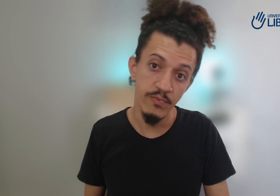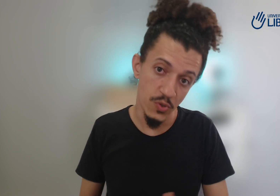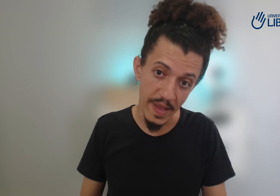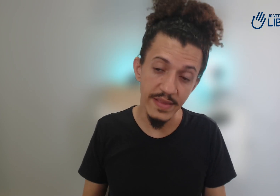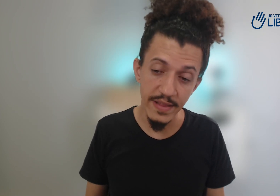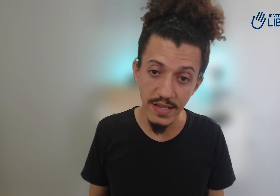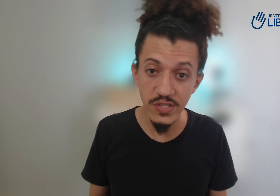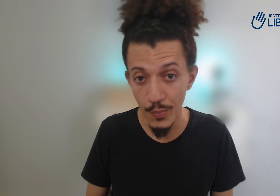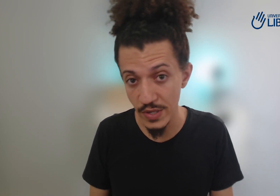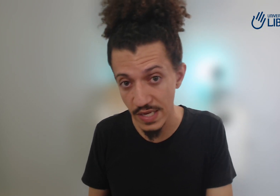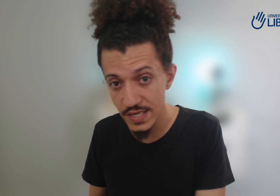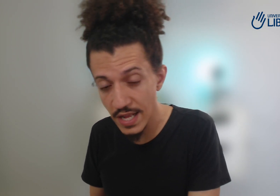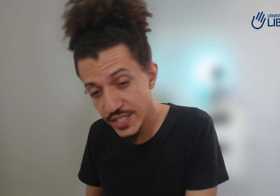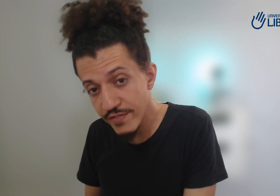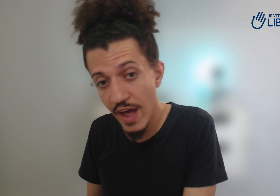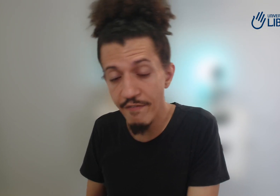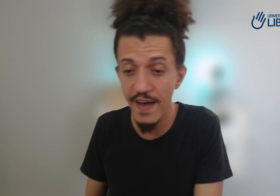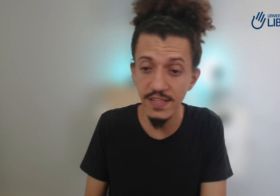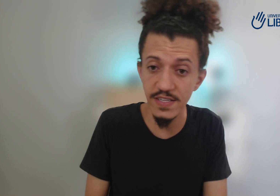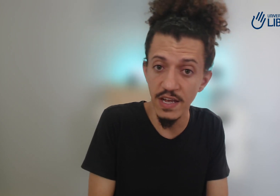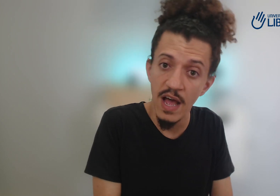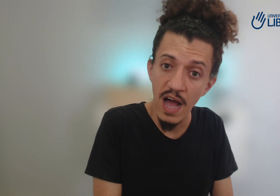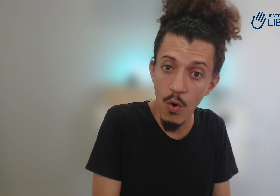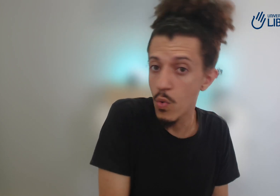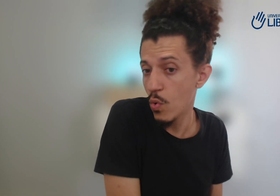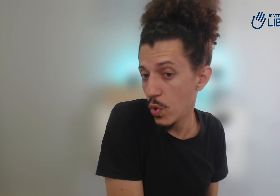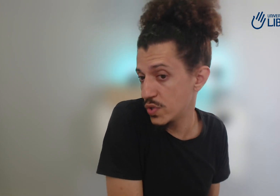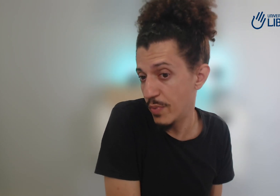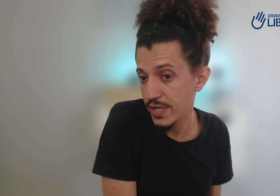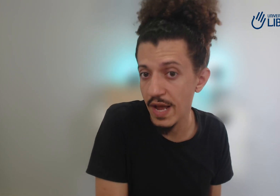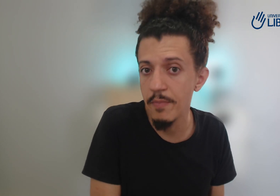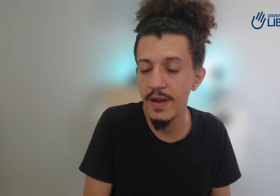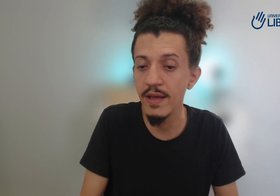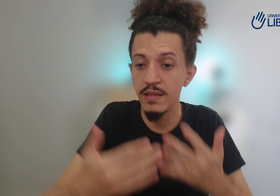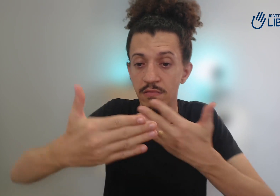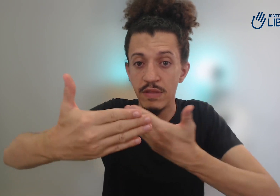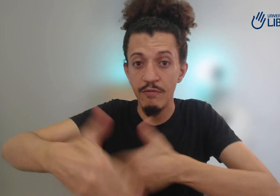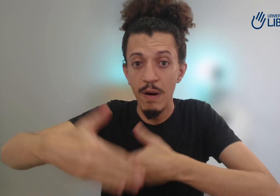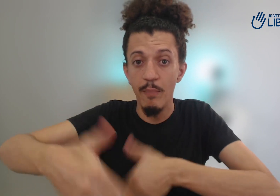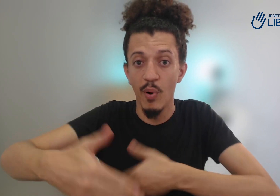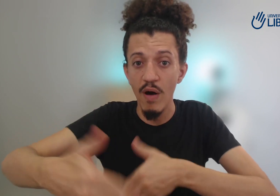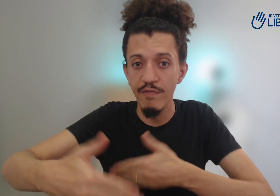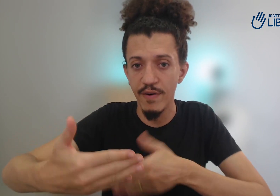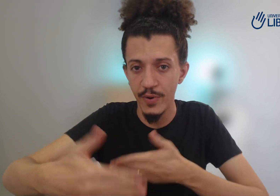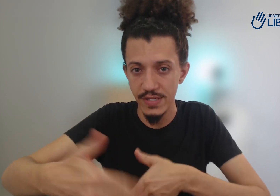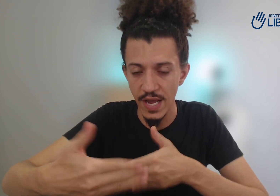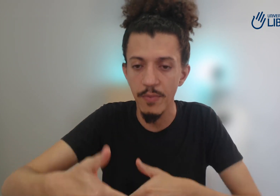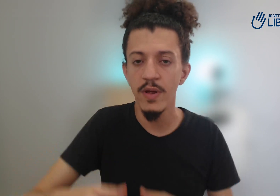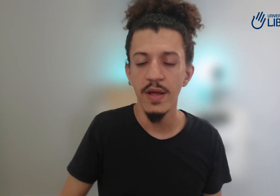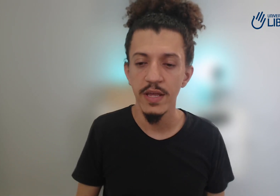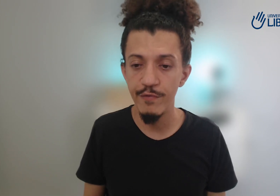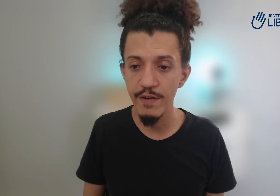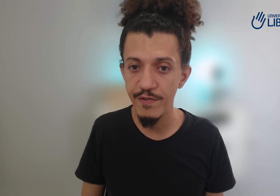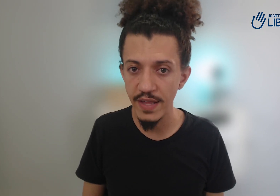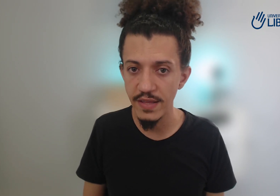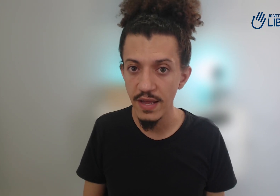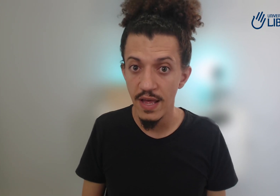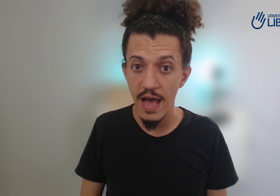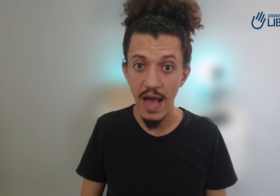Bem entendendo que o processo seletivo refere-se a um concurso, por exemplo, né? Teve uma prova, por exemplo, que foi feita,